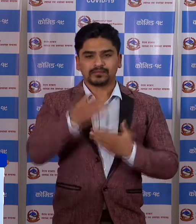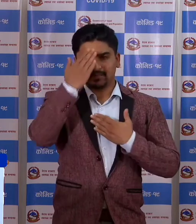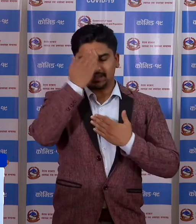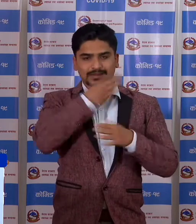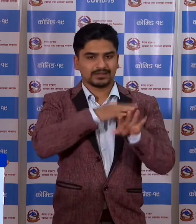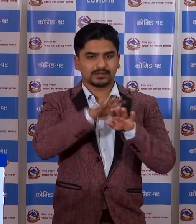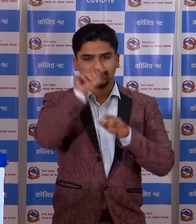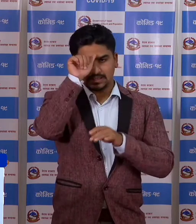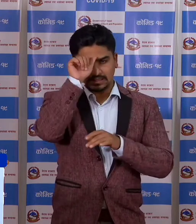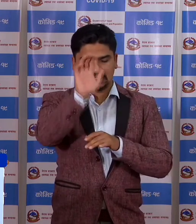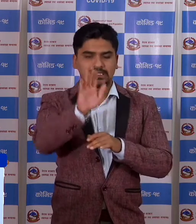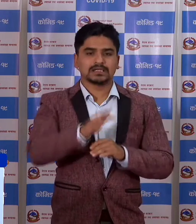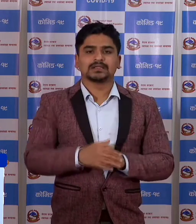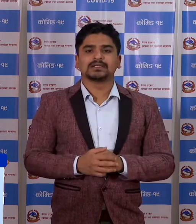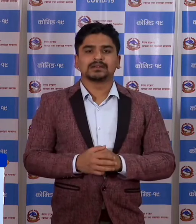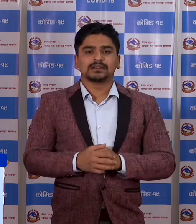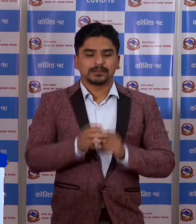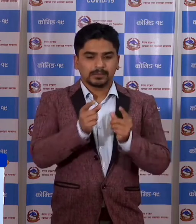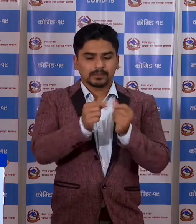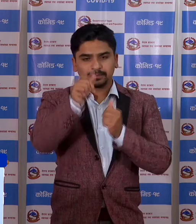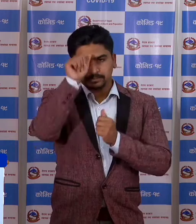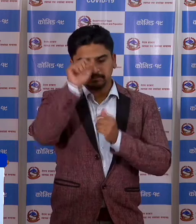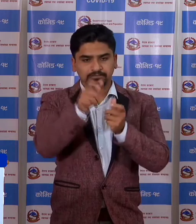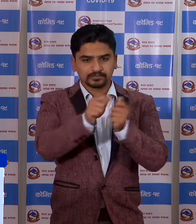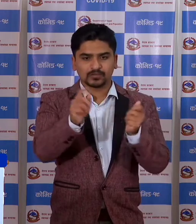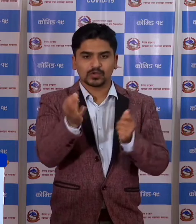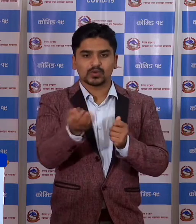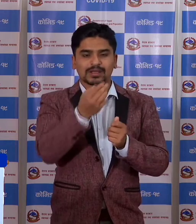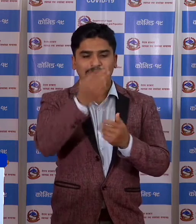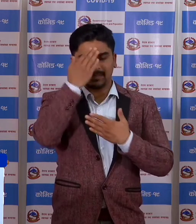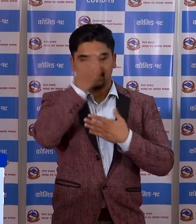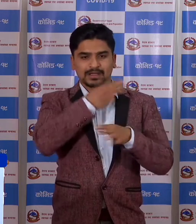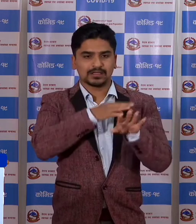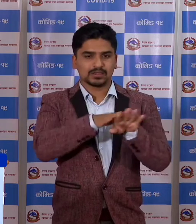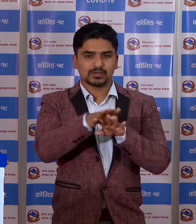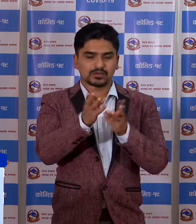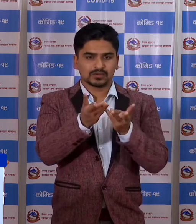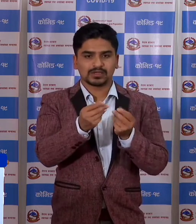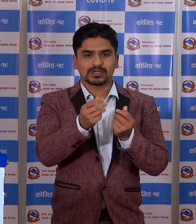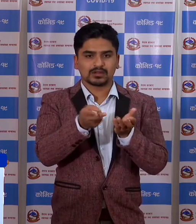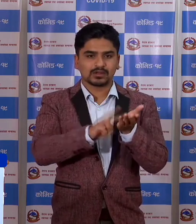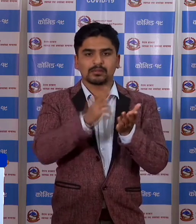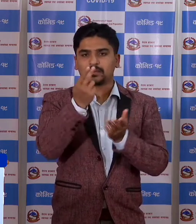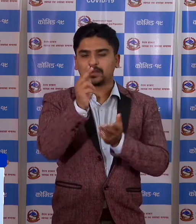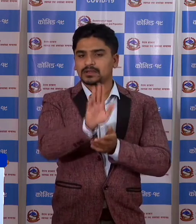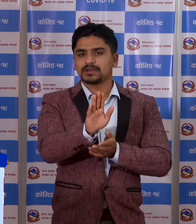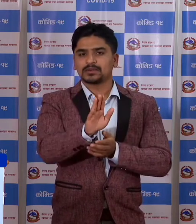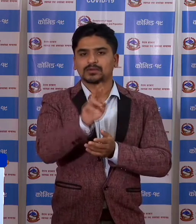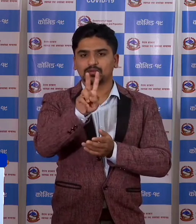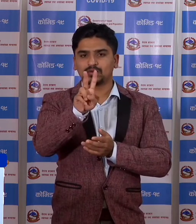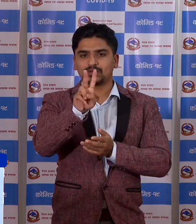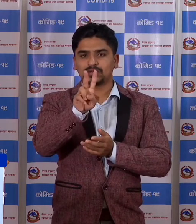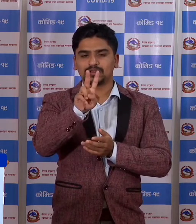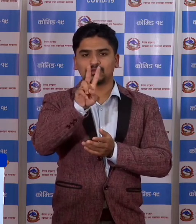संक्रमित व्यक्तिहरूको विवरण दिन चाहन्छु। पछिल्लो अपडेट अनुसार नयाँ संक्रमित व्यक्तिहरूको सङ्ख्या थप भएको